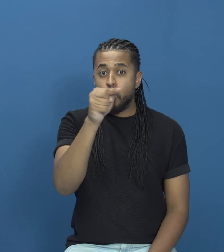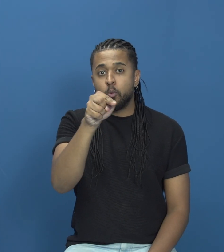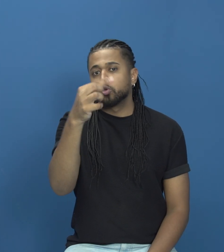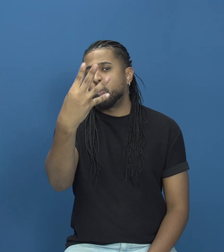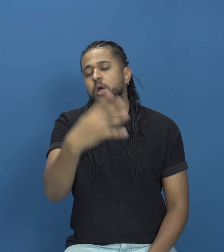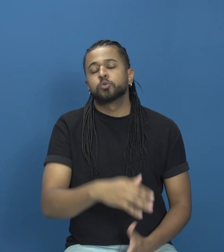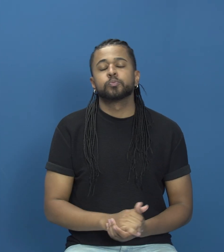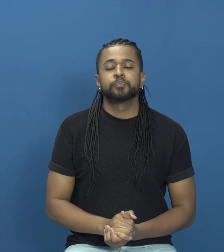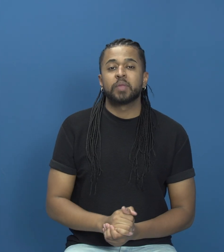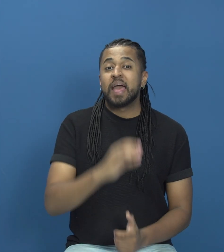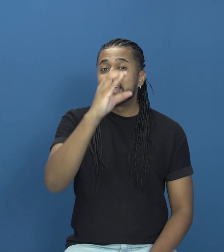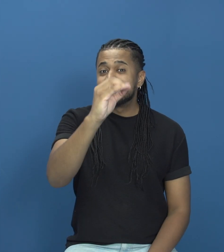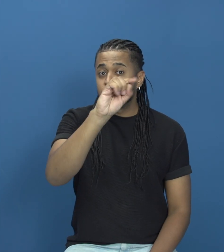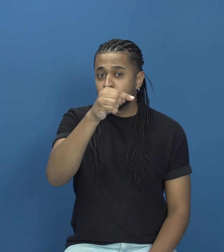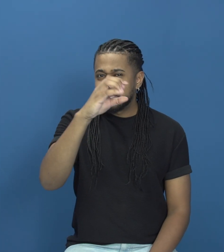5.1.4.